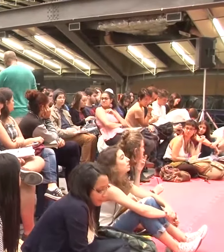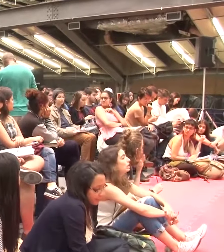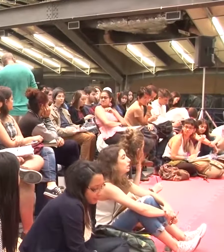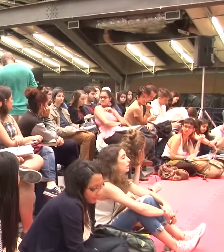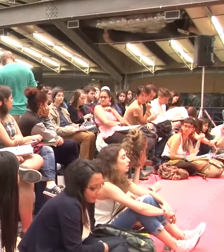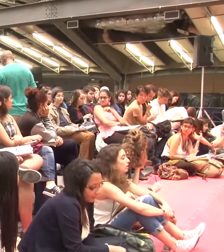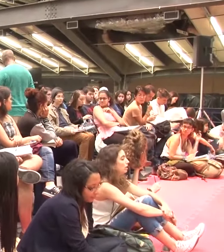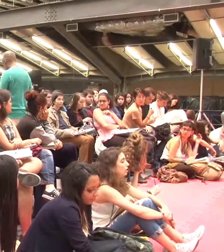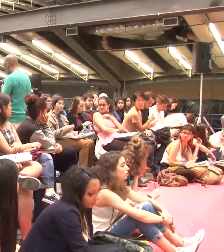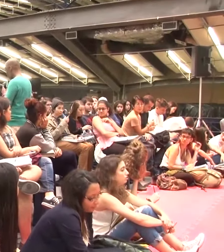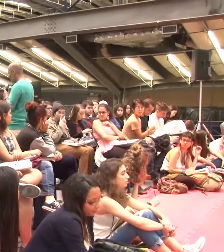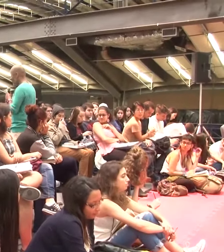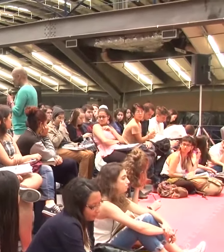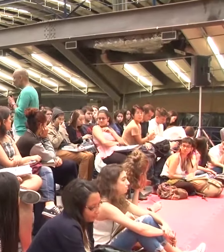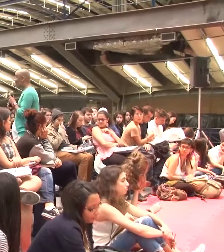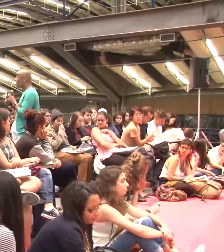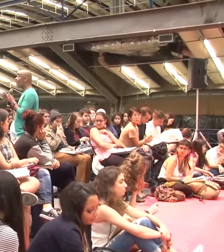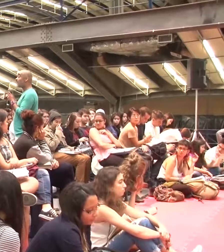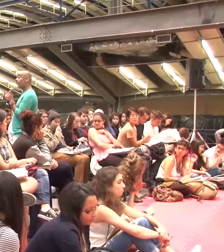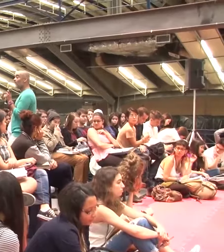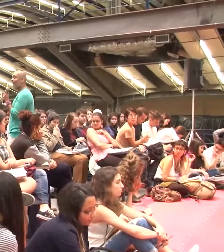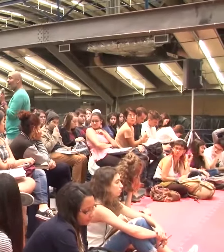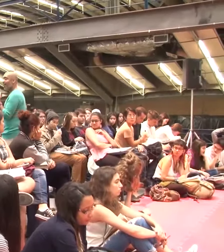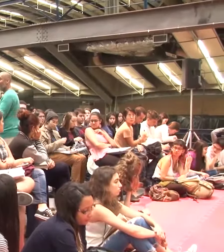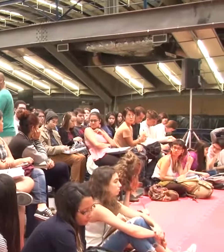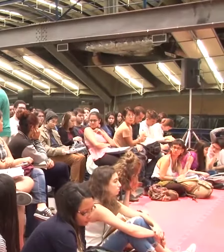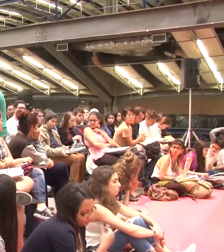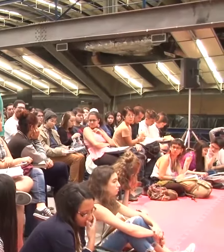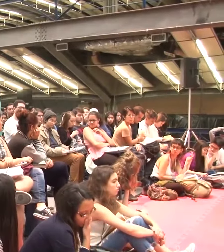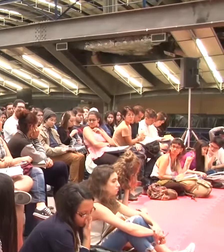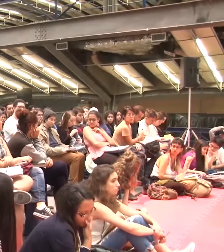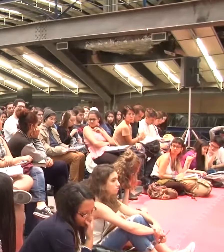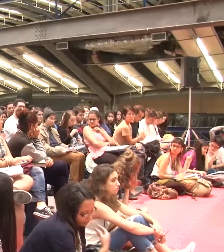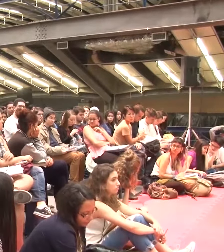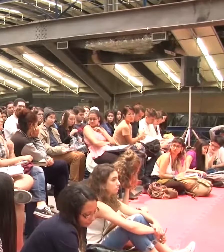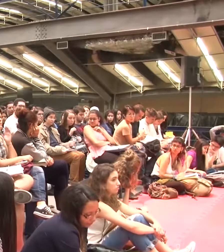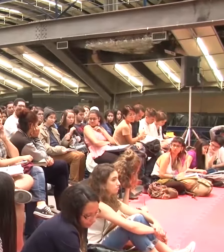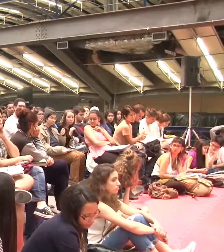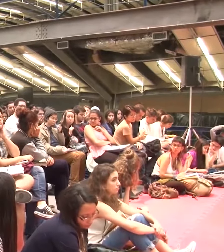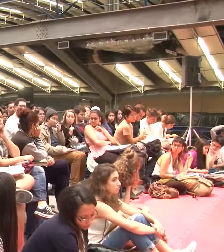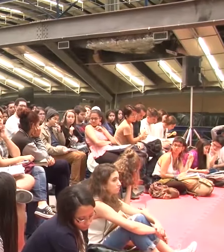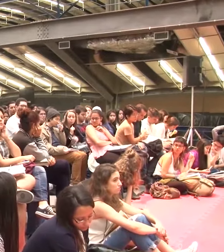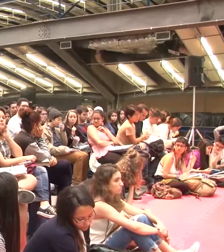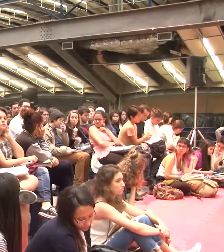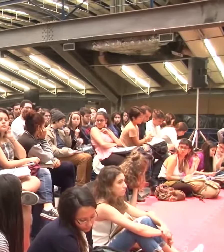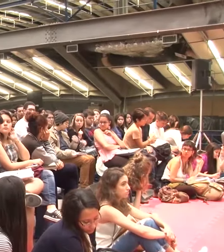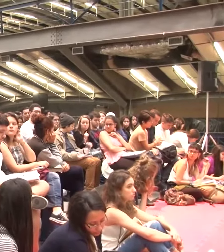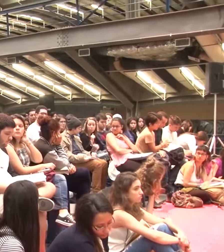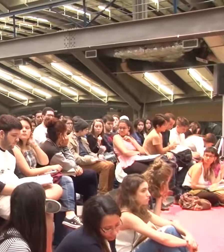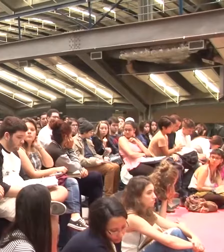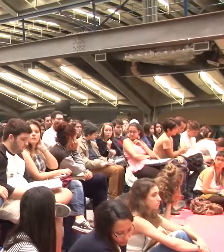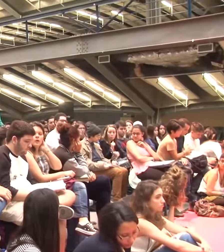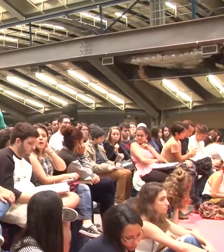Ela tanto quer viver a experiência romântica que ela começa a procurar ter uma vida romântica. Ela se veste de